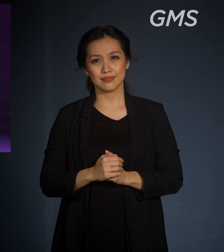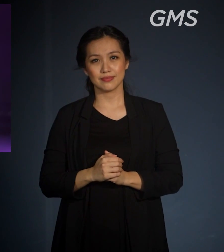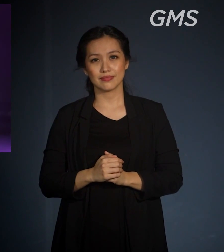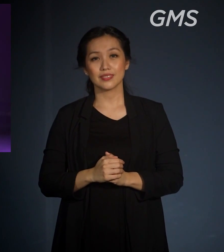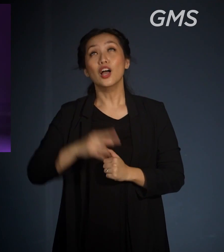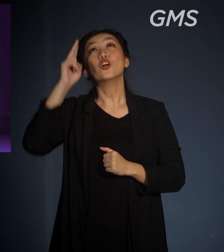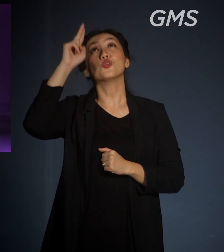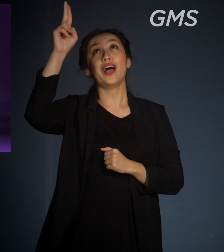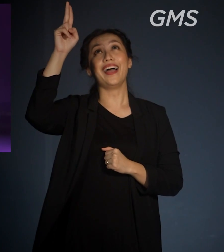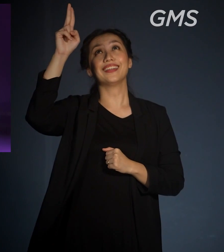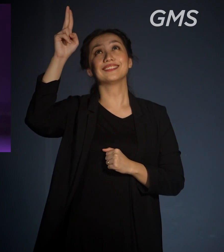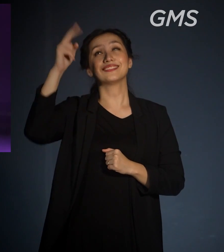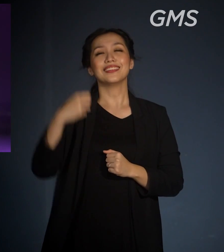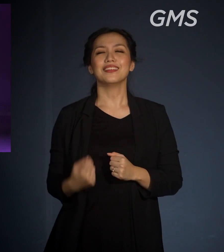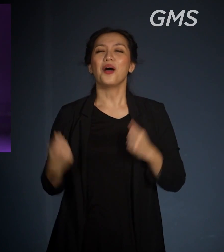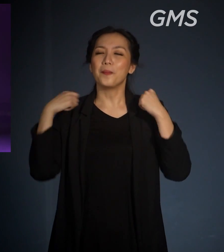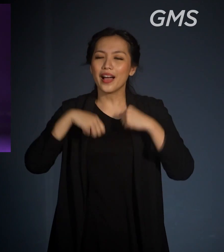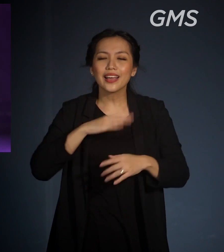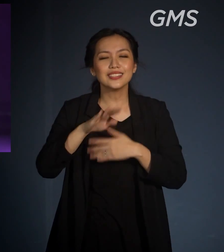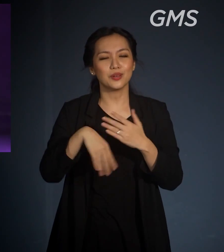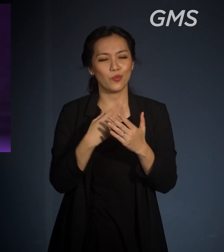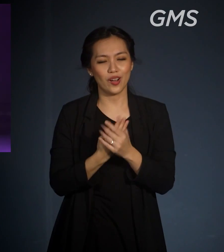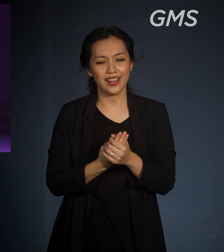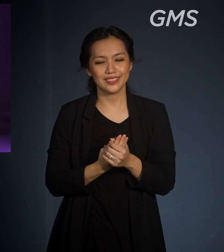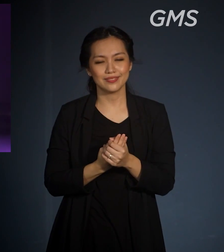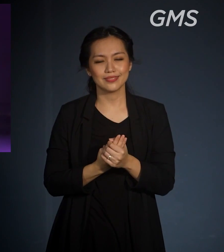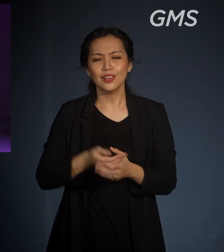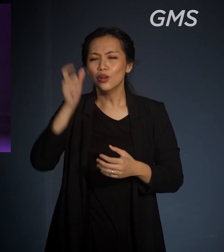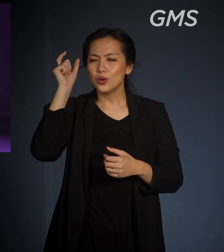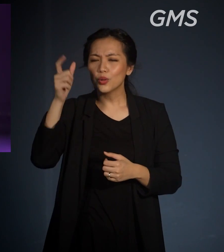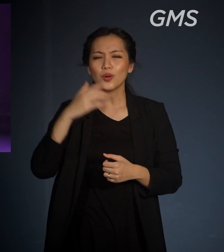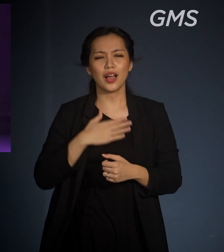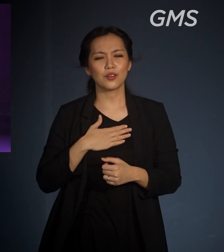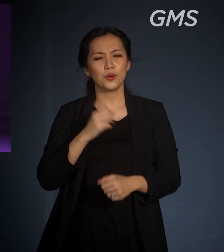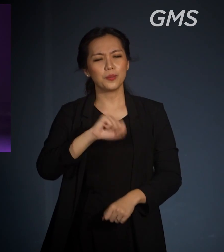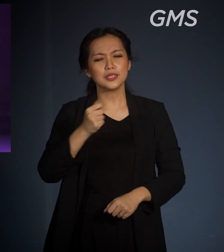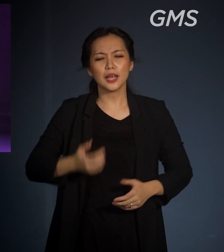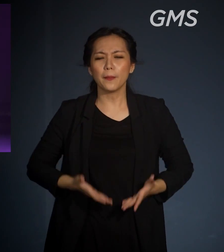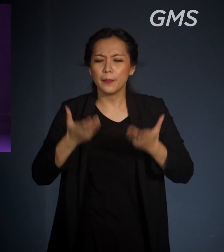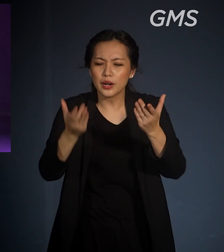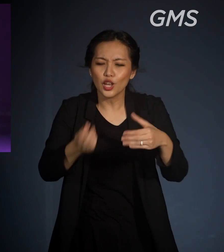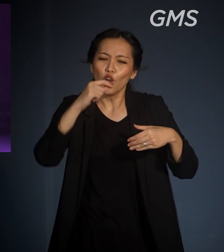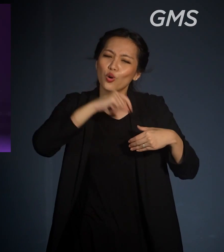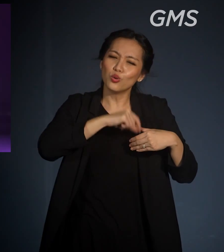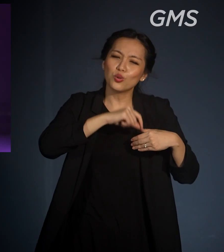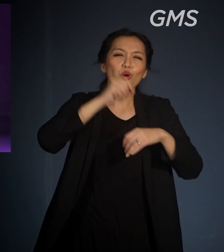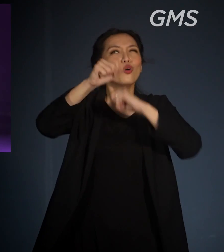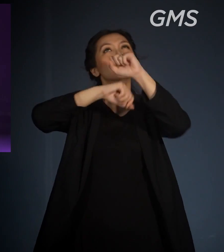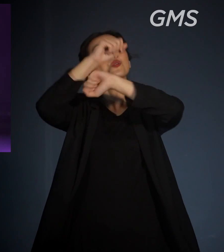Tuhan pakai semuanya ini untuk aku bisa datangkan keuntungan bagi kerajaan surga.